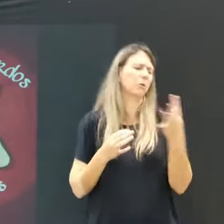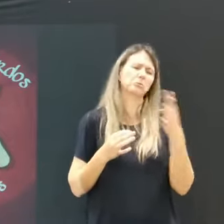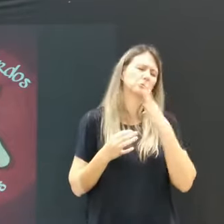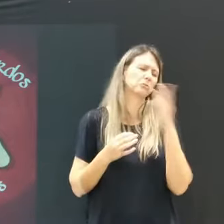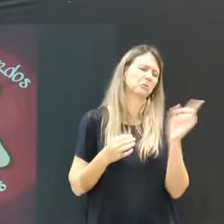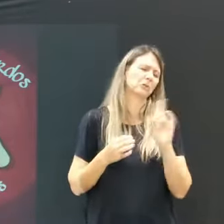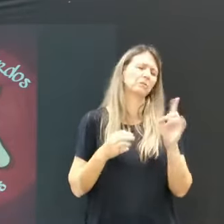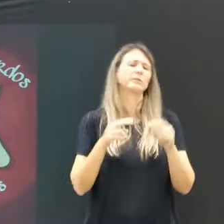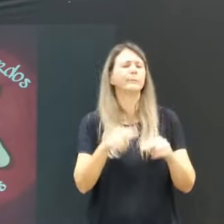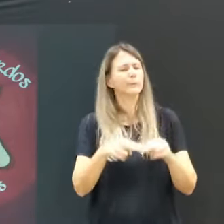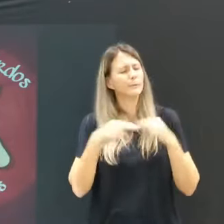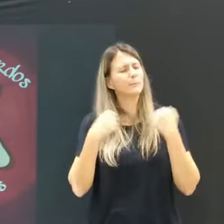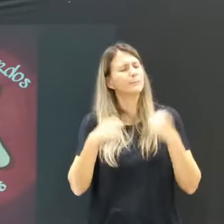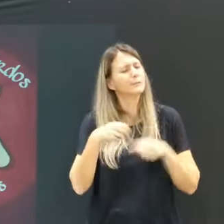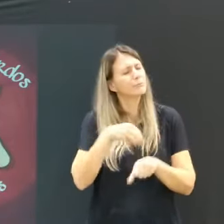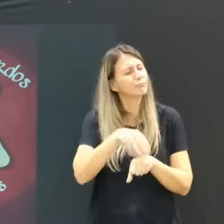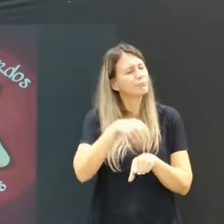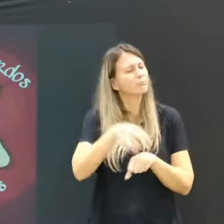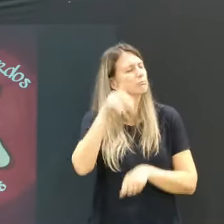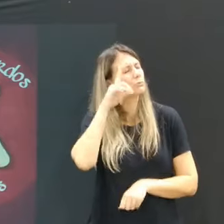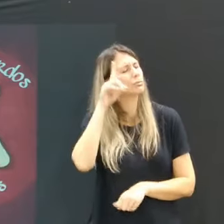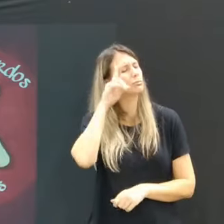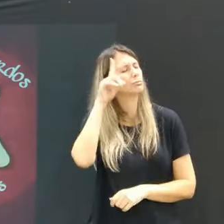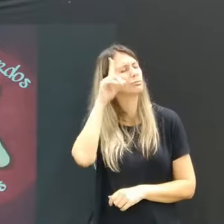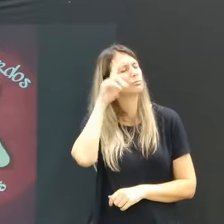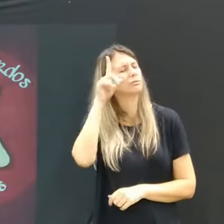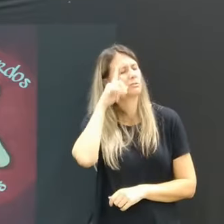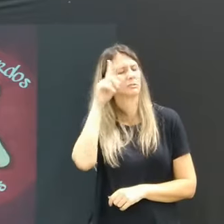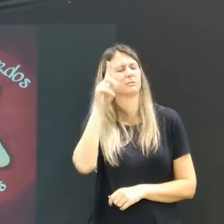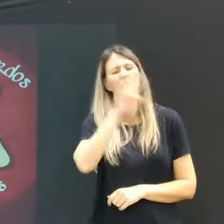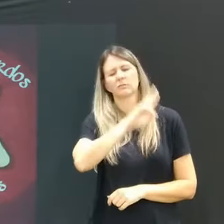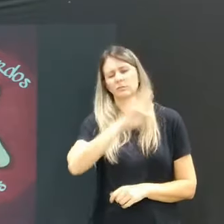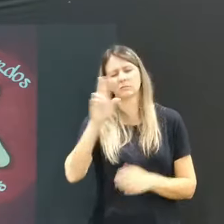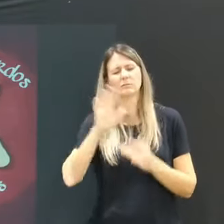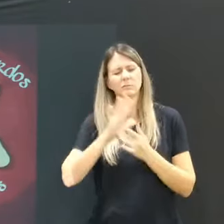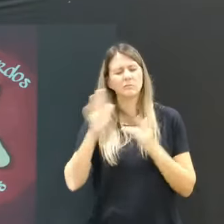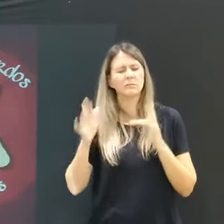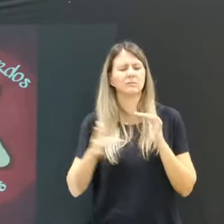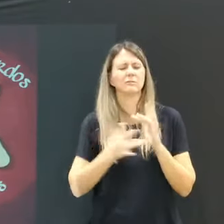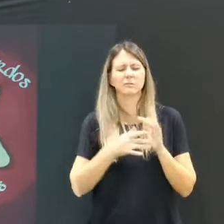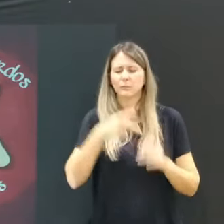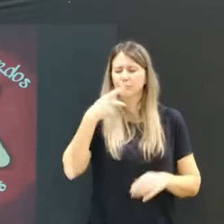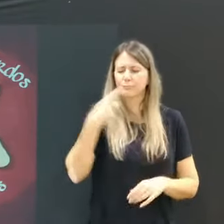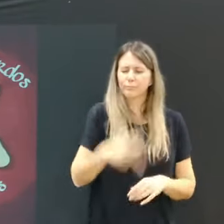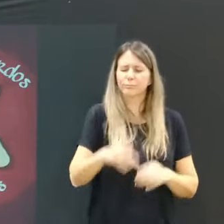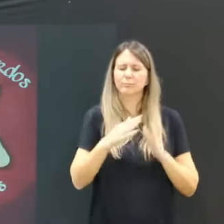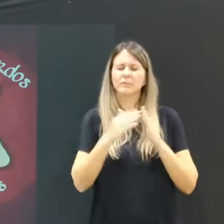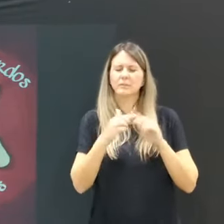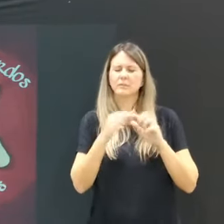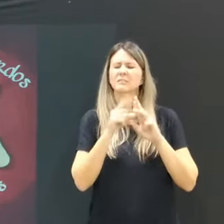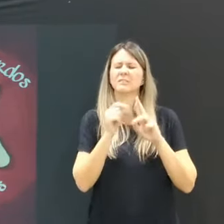Algumas pessoas conhecem, outras pessoas não conhecem, mas que todos os dias, em nome de Jesus Cristo, aqui